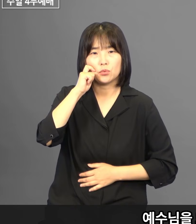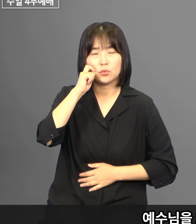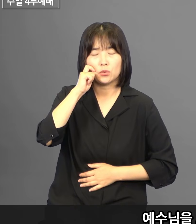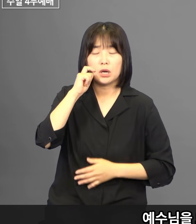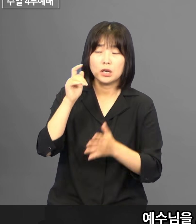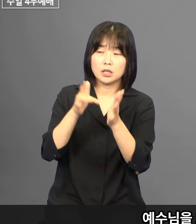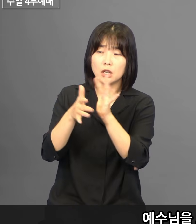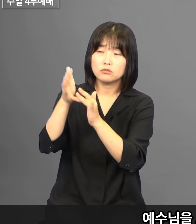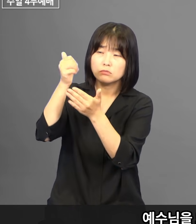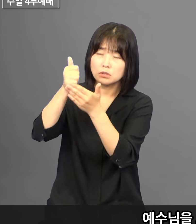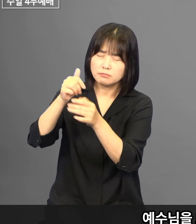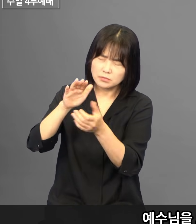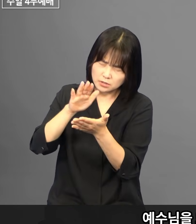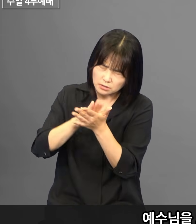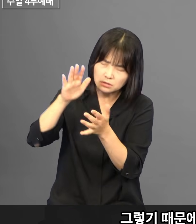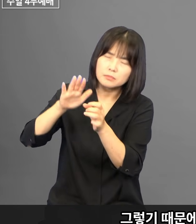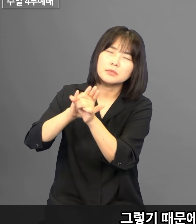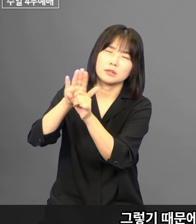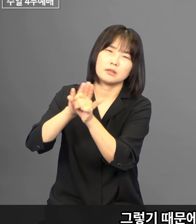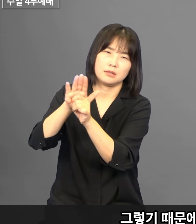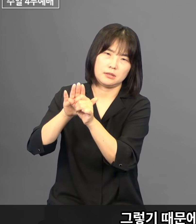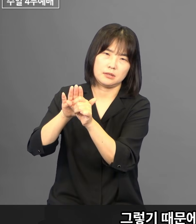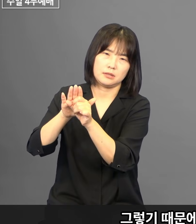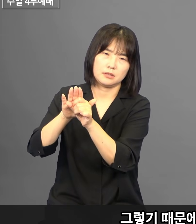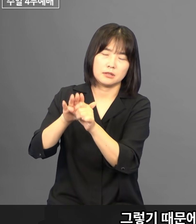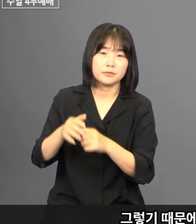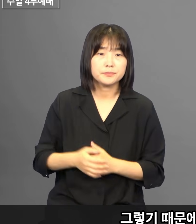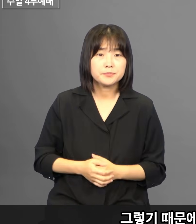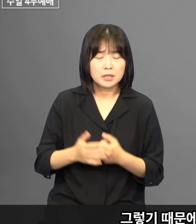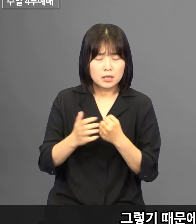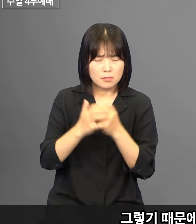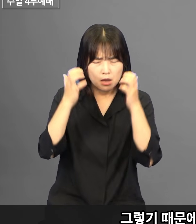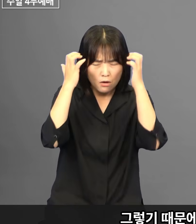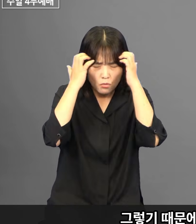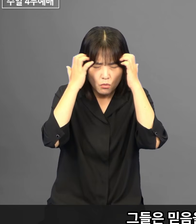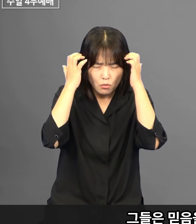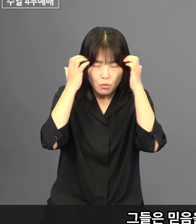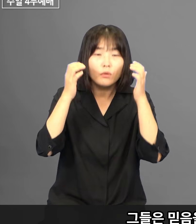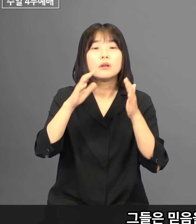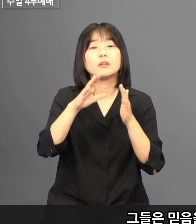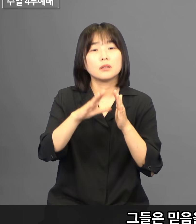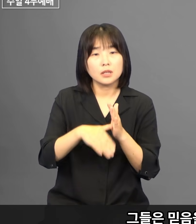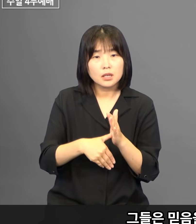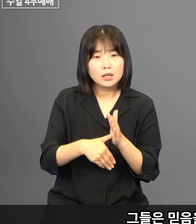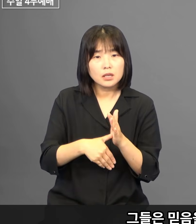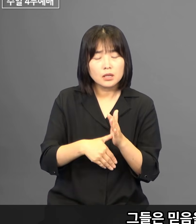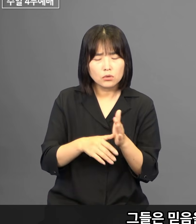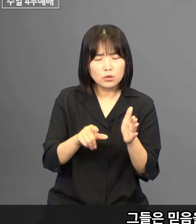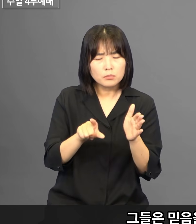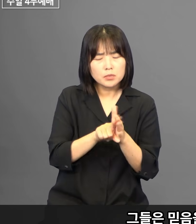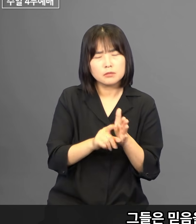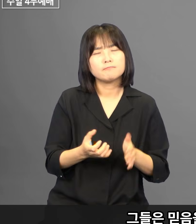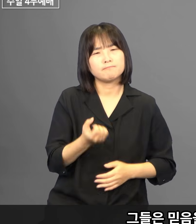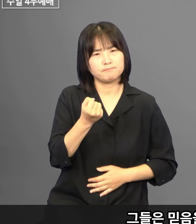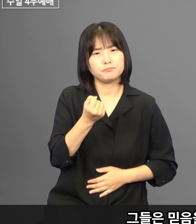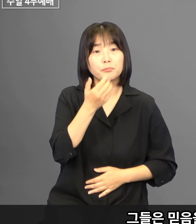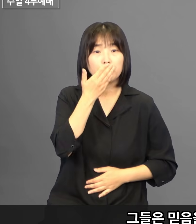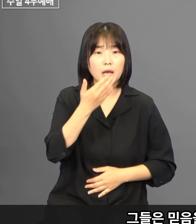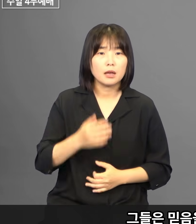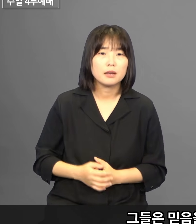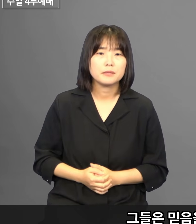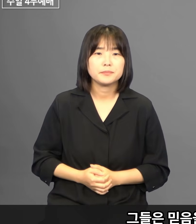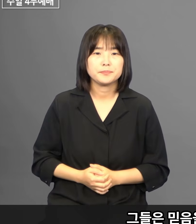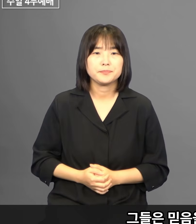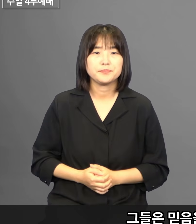뜨겁게 사랑했어요. 그렇기 때문에 고난을 당하는 중에도 그들은 믿음을 잃지 않았던 거예요.